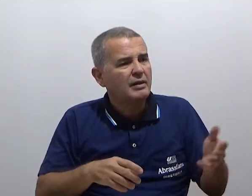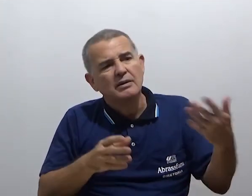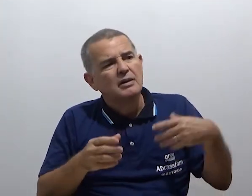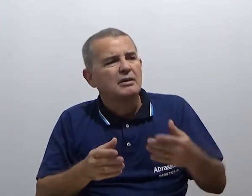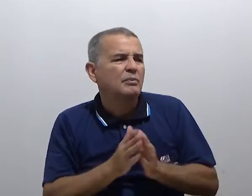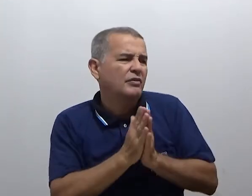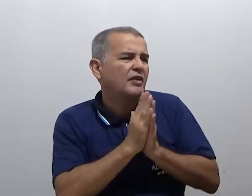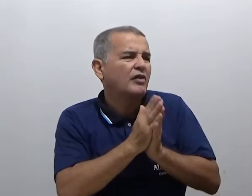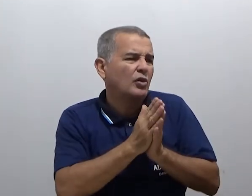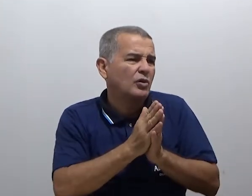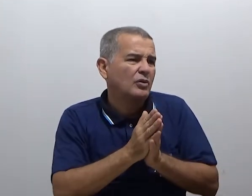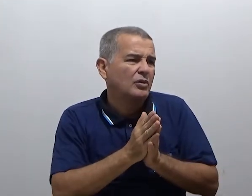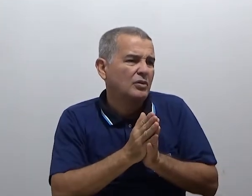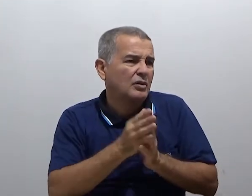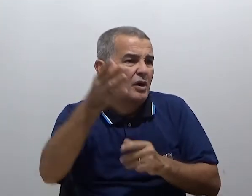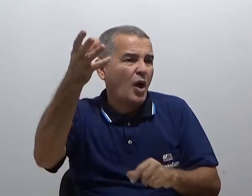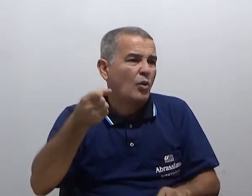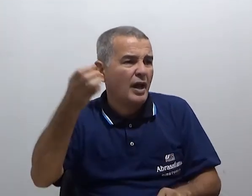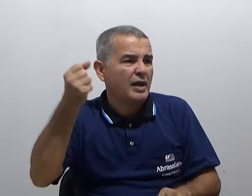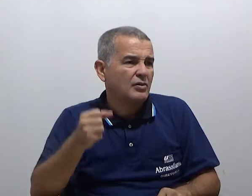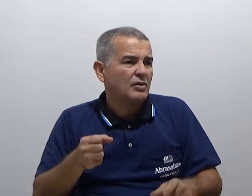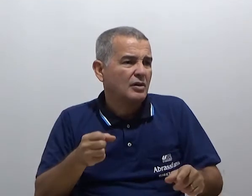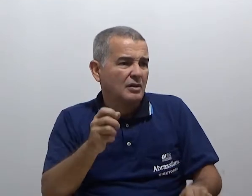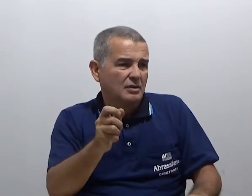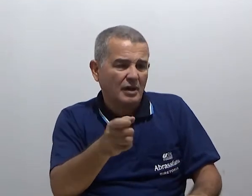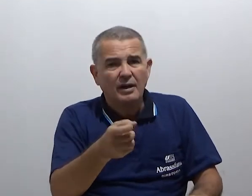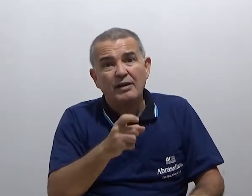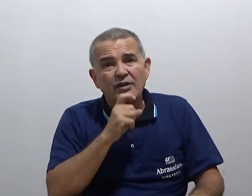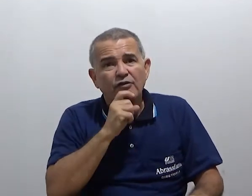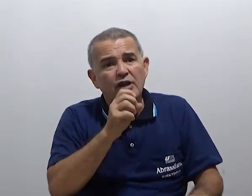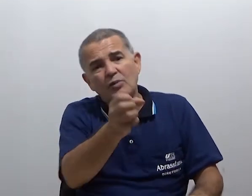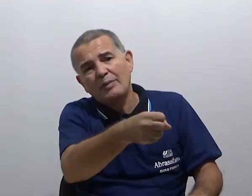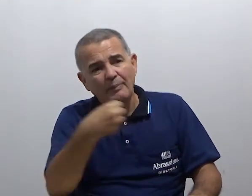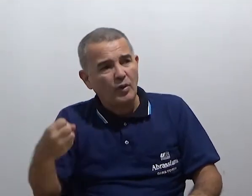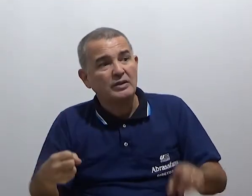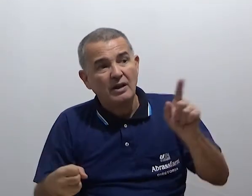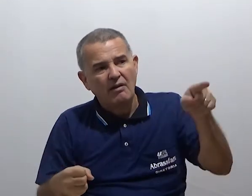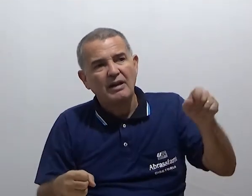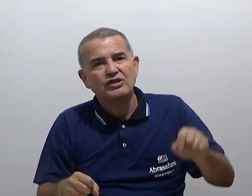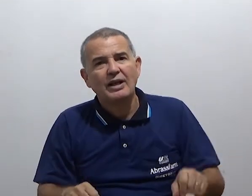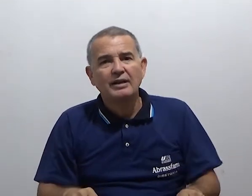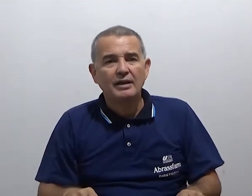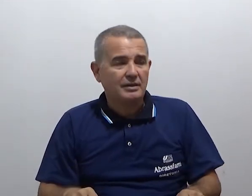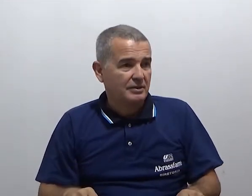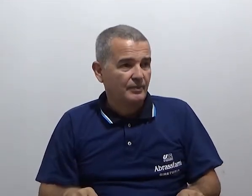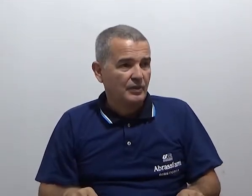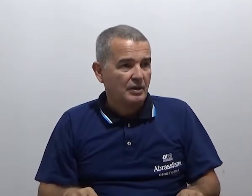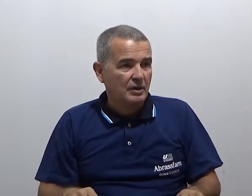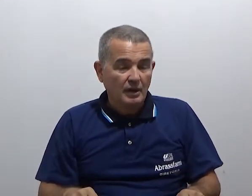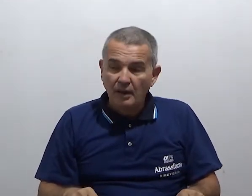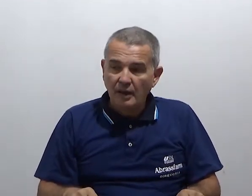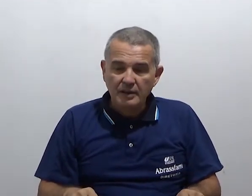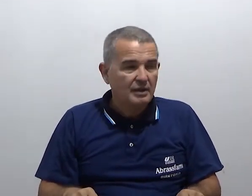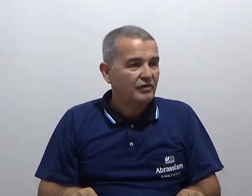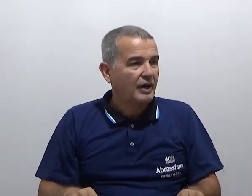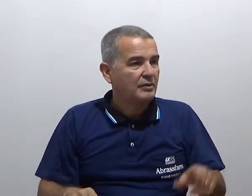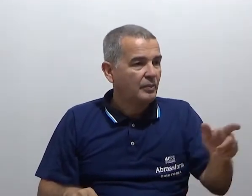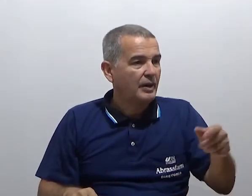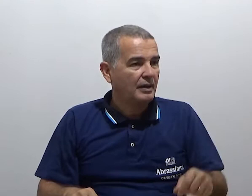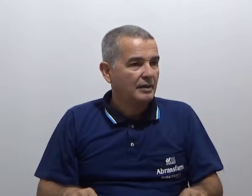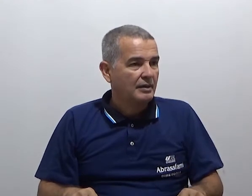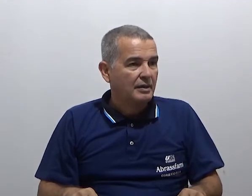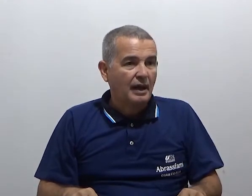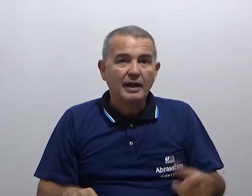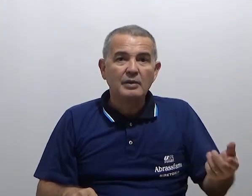ele vai, por favor, o leite. Né? Aí vem frio e abre a porta, na geladeira. Aí ele